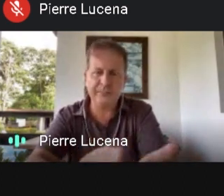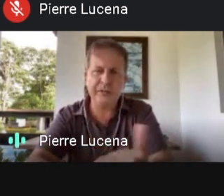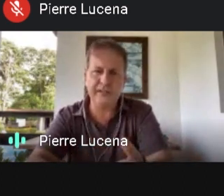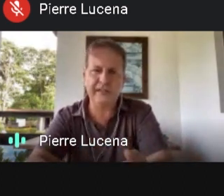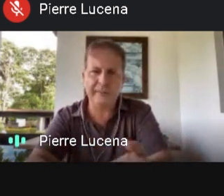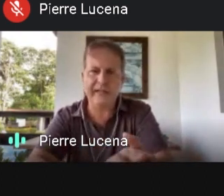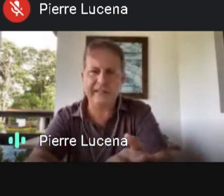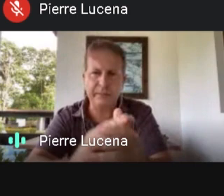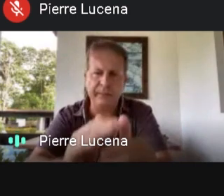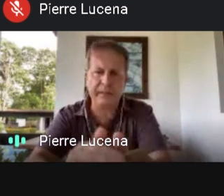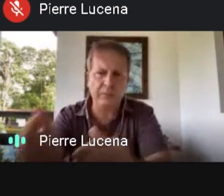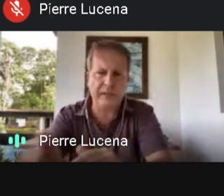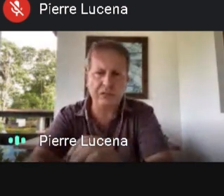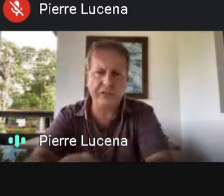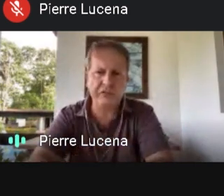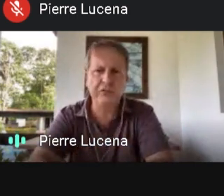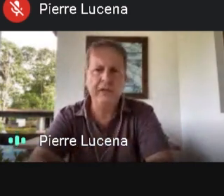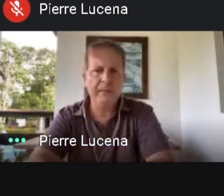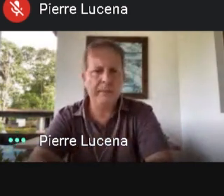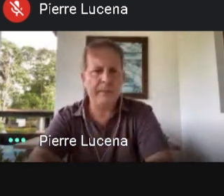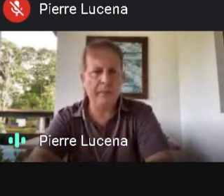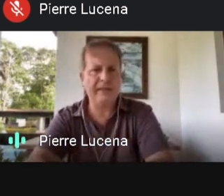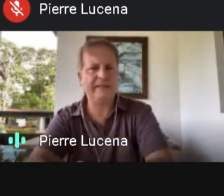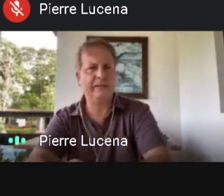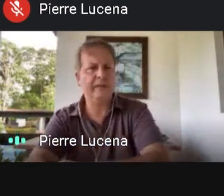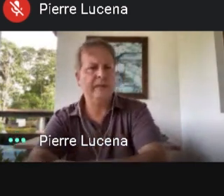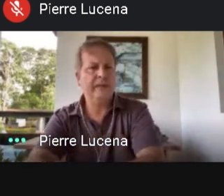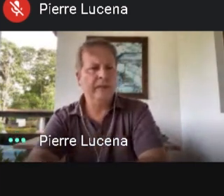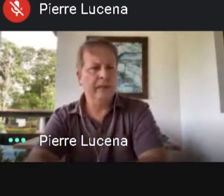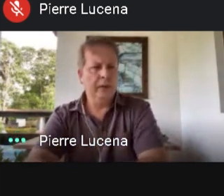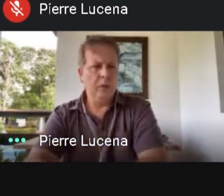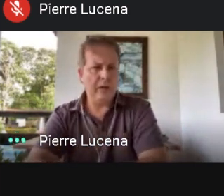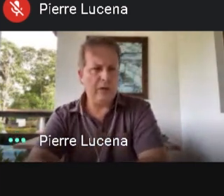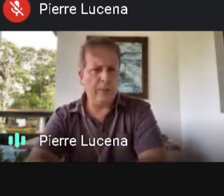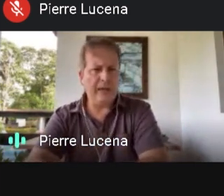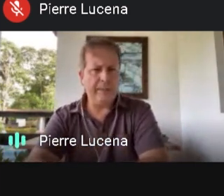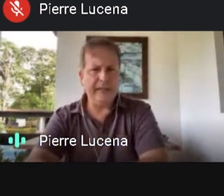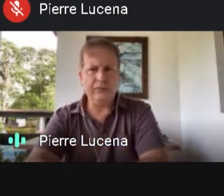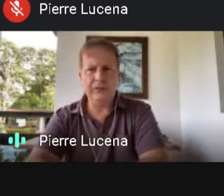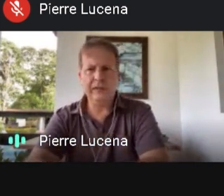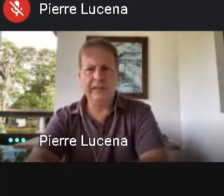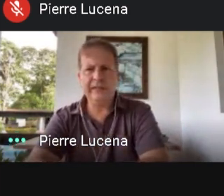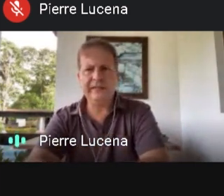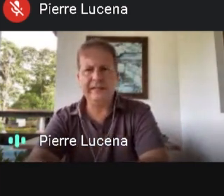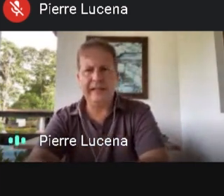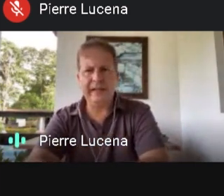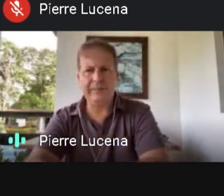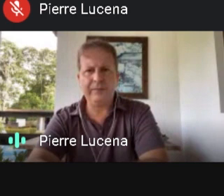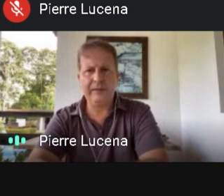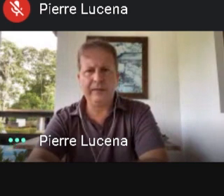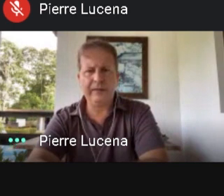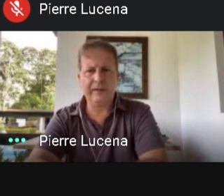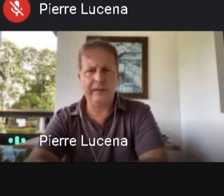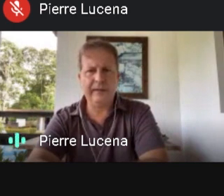risco, elas poderiam ser liberadas primeiro com baixo risco para a população. O acompanhamento, ele se